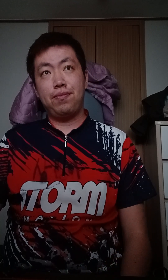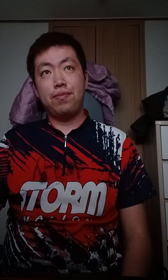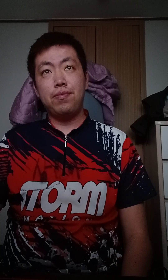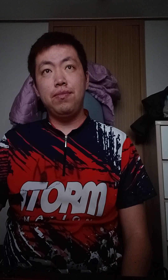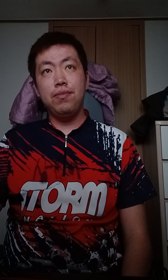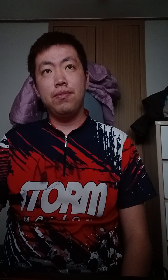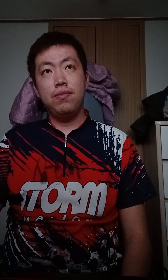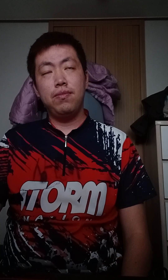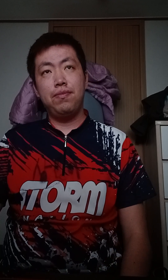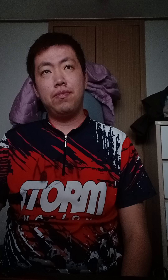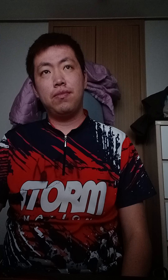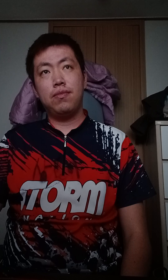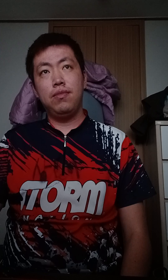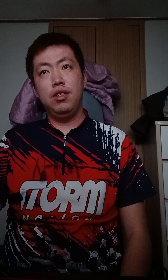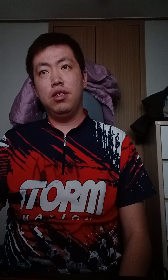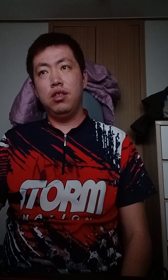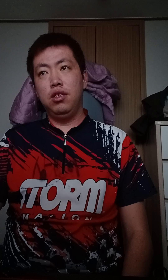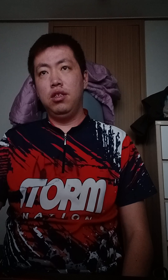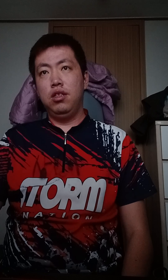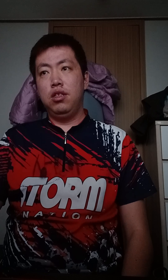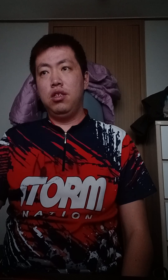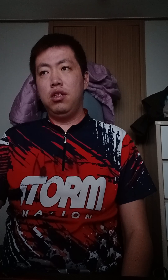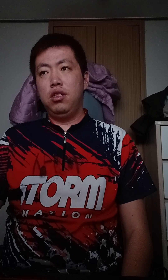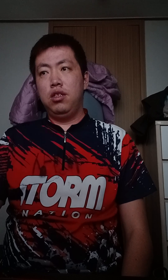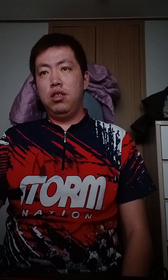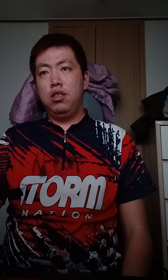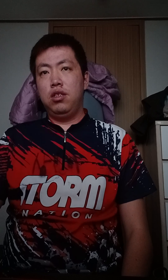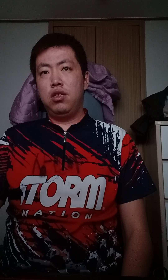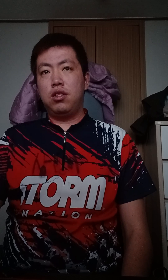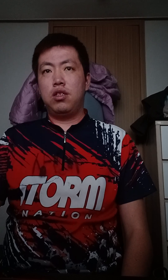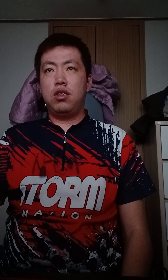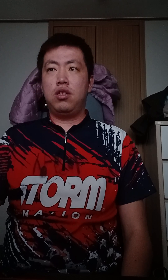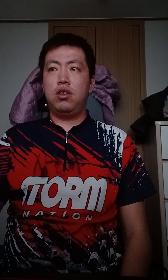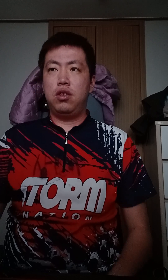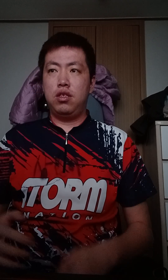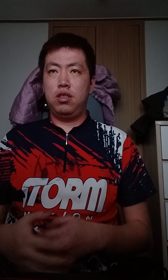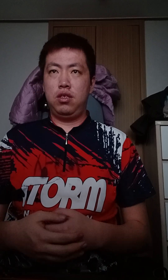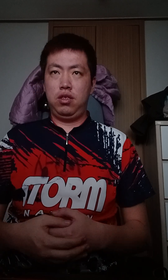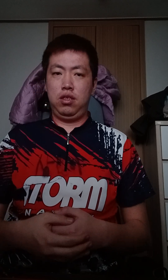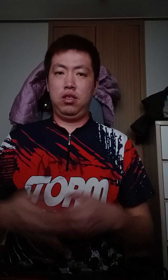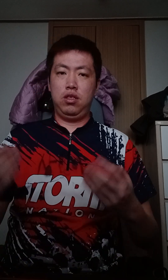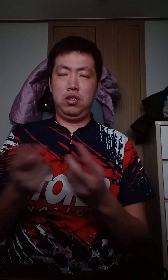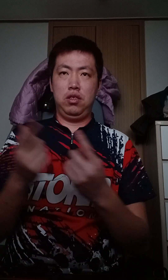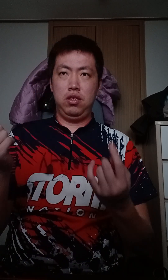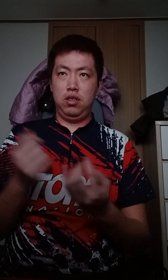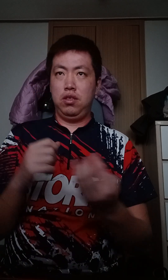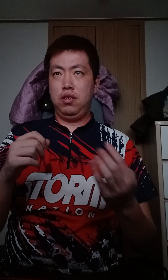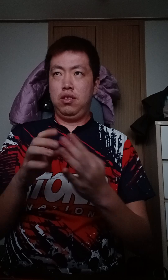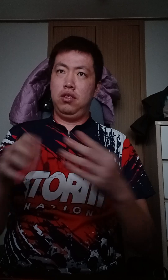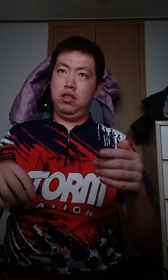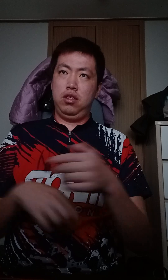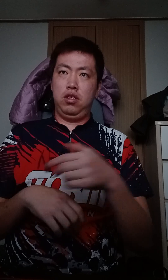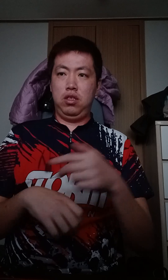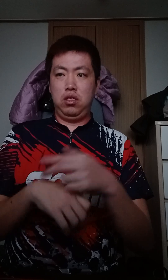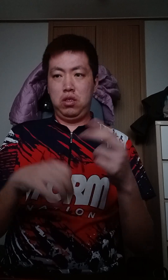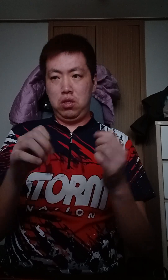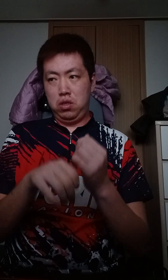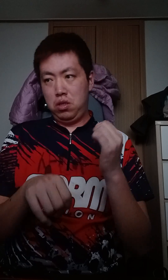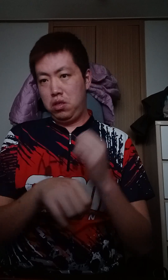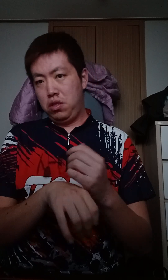오늘은 절대 가시면 안 돼요. 회식 분위기가 타오를. 어제 전남 영암에서 미니버스 사고로 8명이